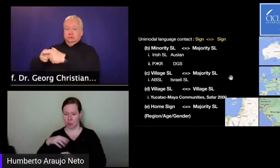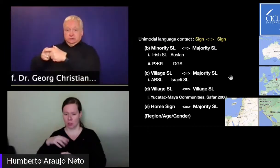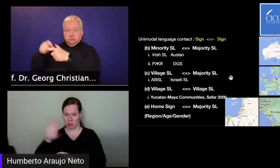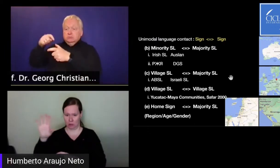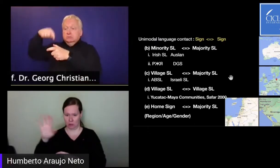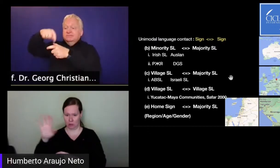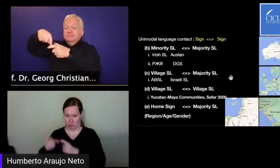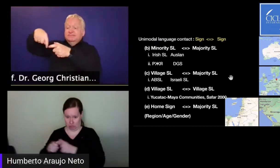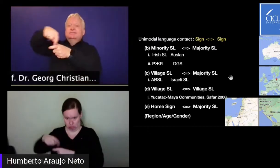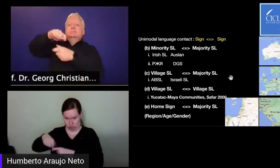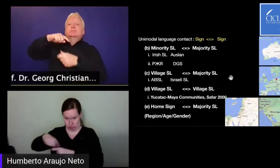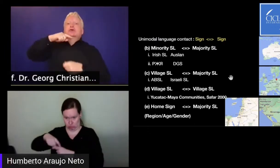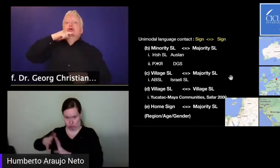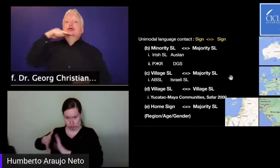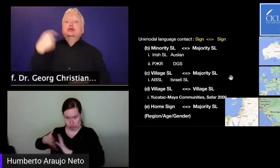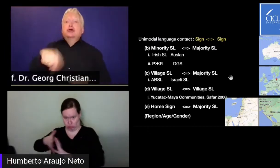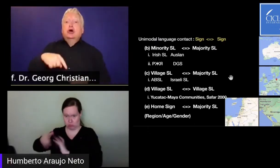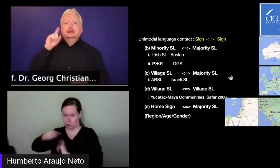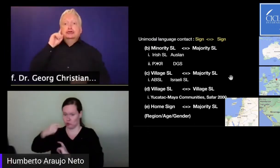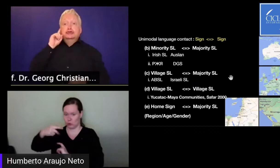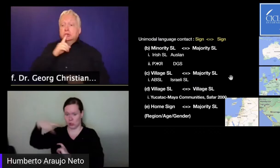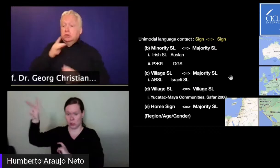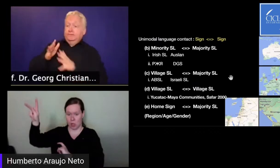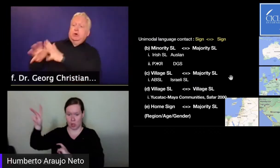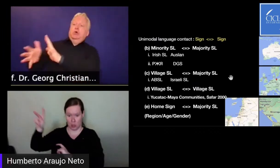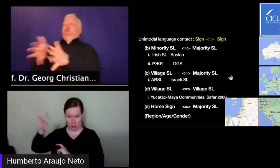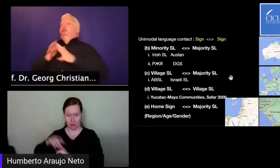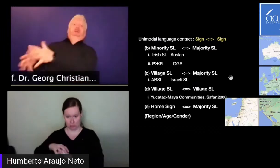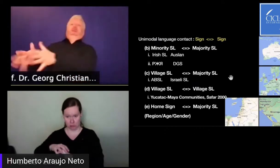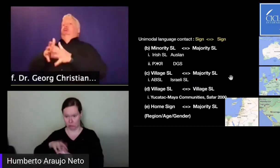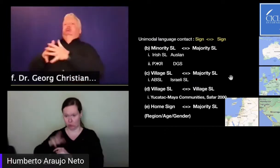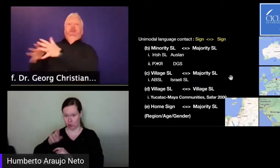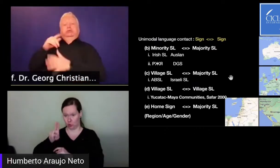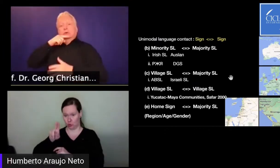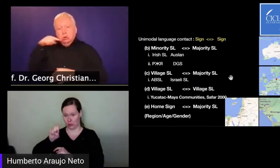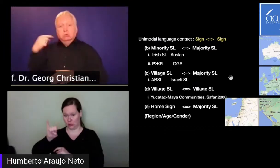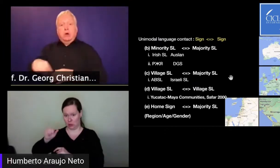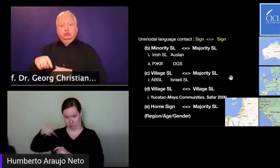bastante minoritárias aqui, fazendo uso dessas línguas.